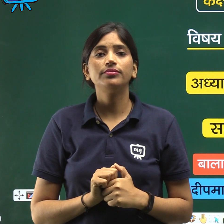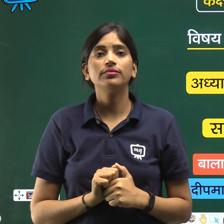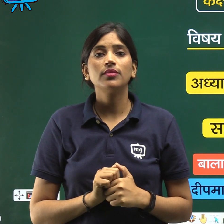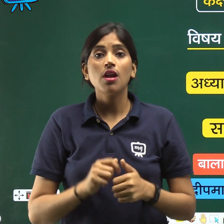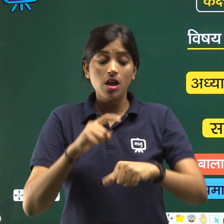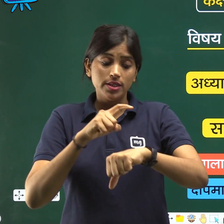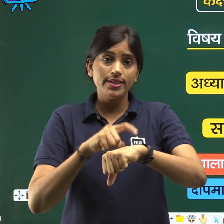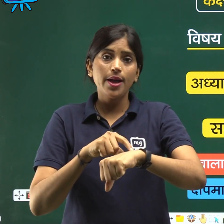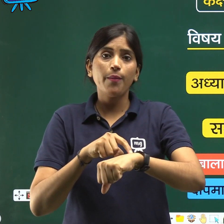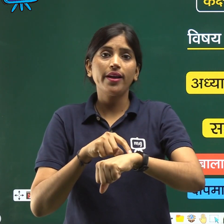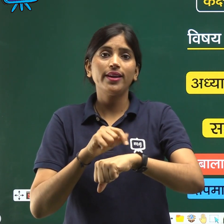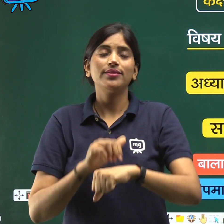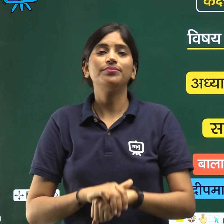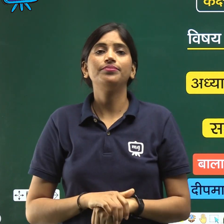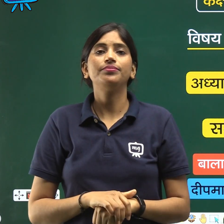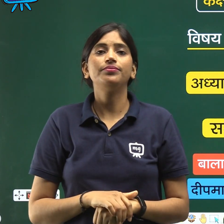समय।